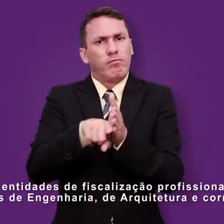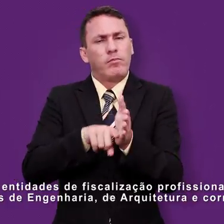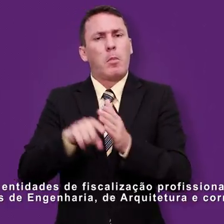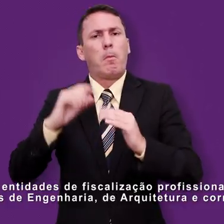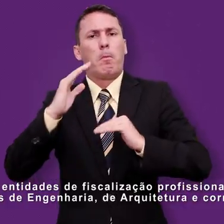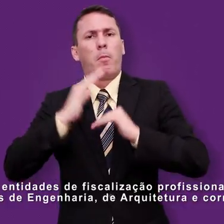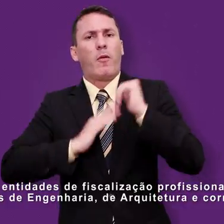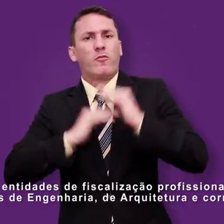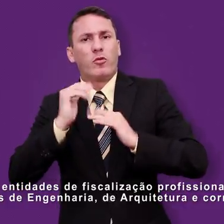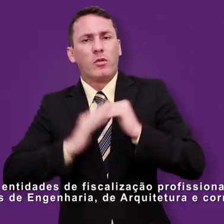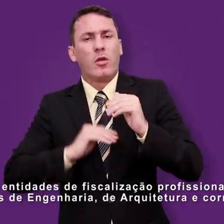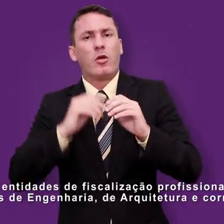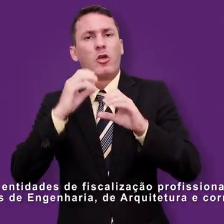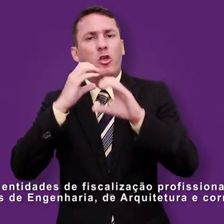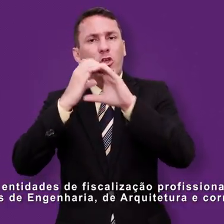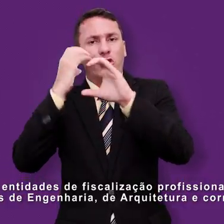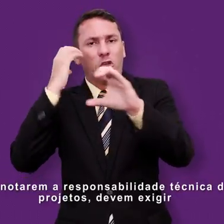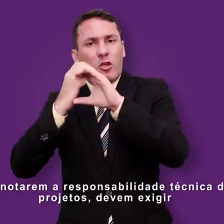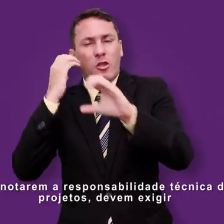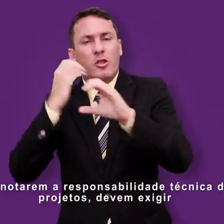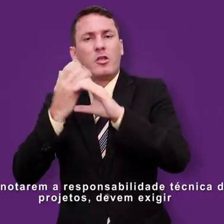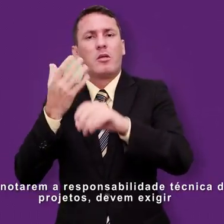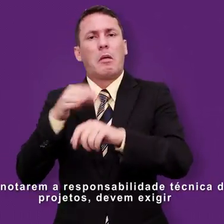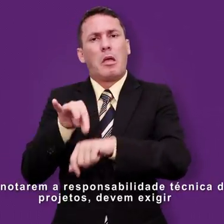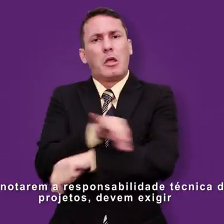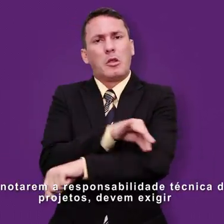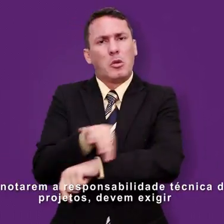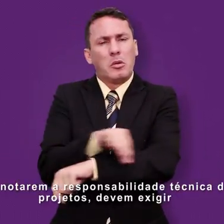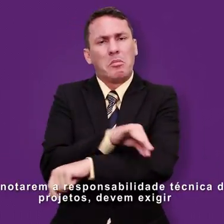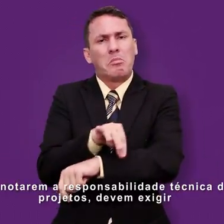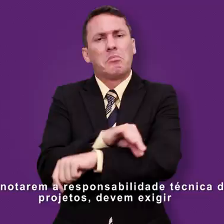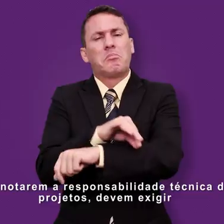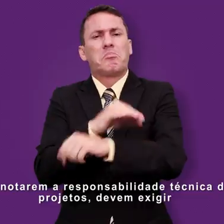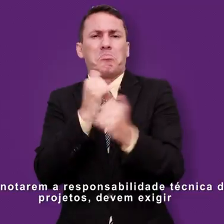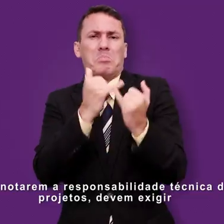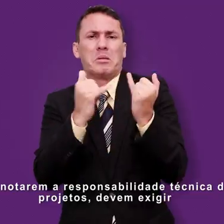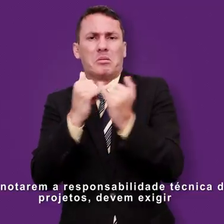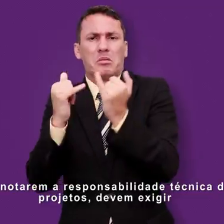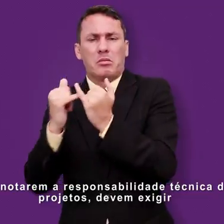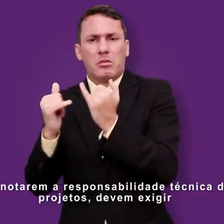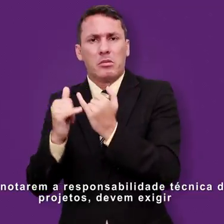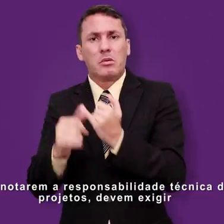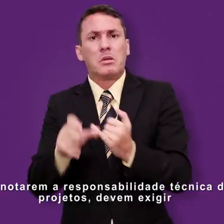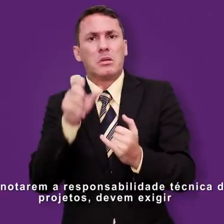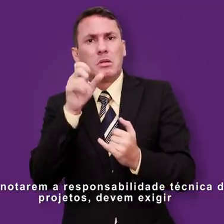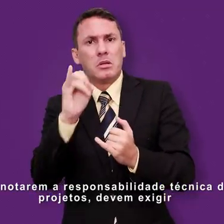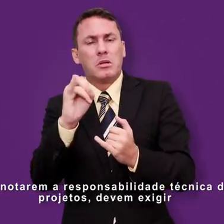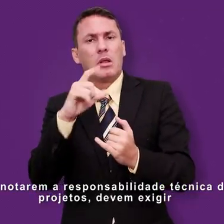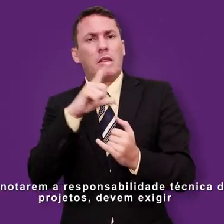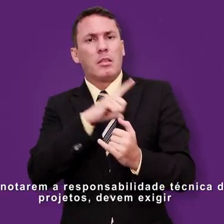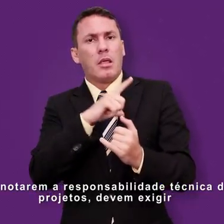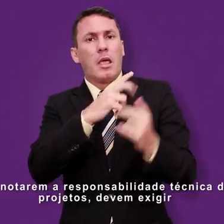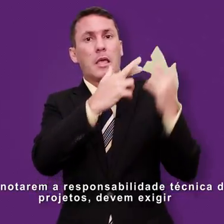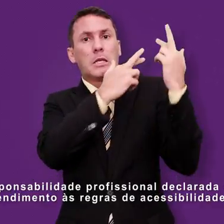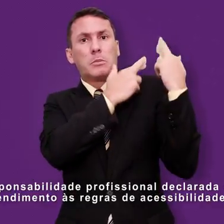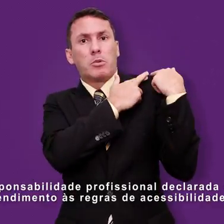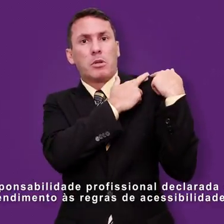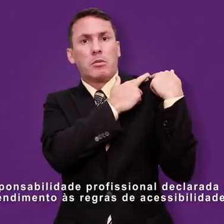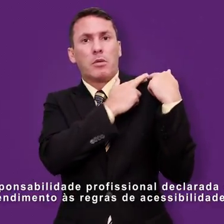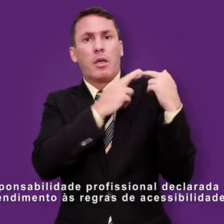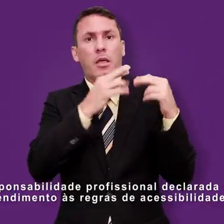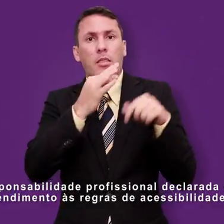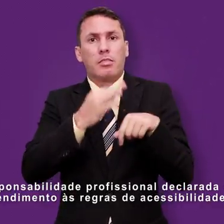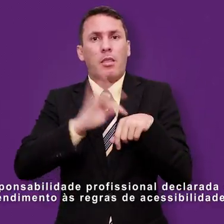engenharia, de arquitetura e correlatas, ao anotarem a responsabilidade técnica de projetos, devem exigir